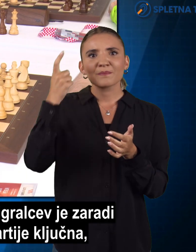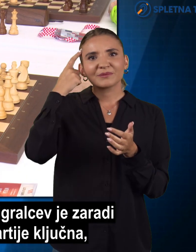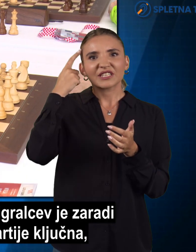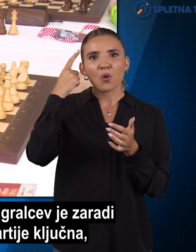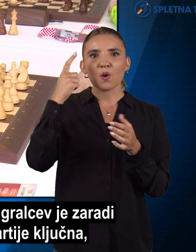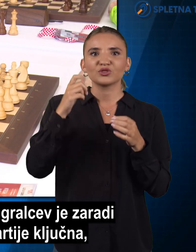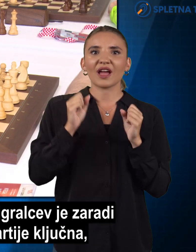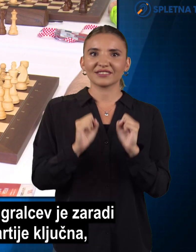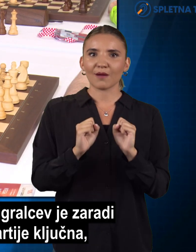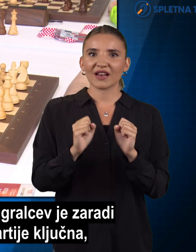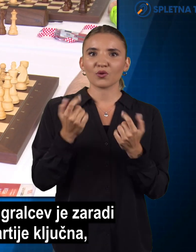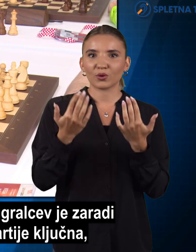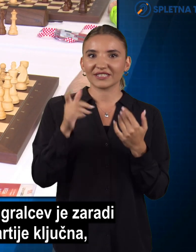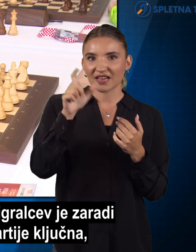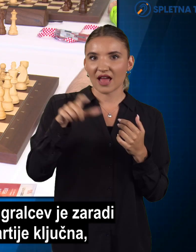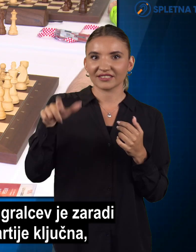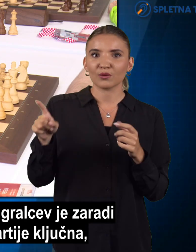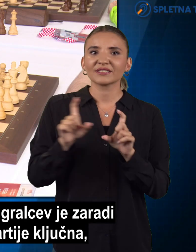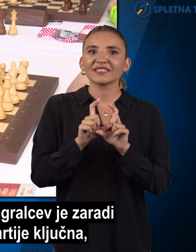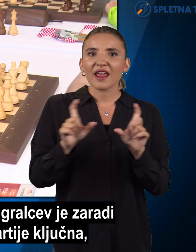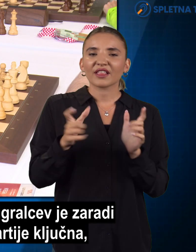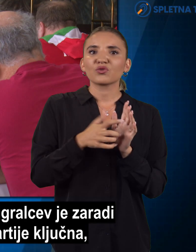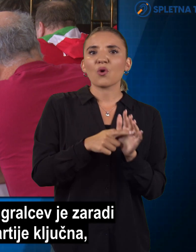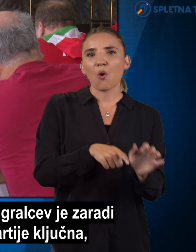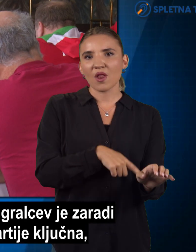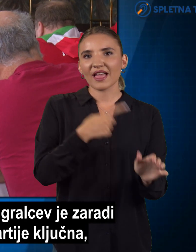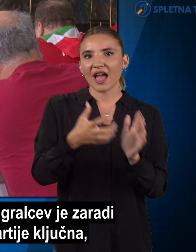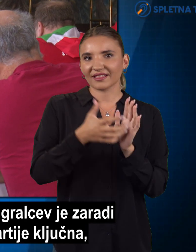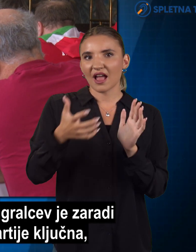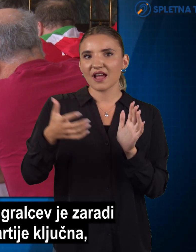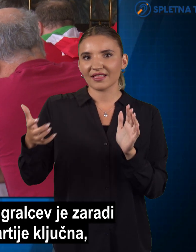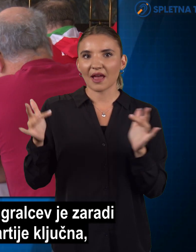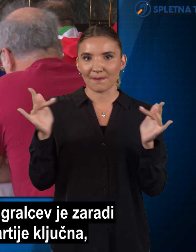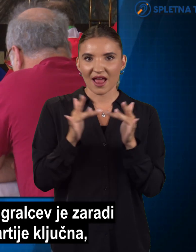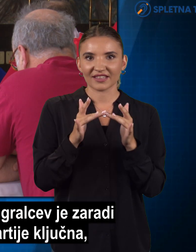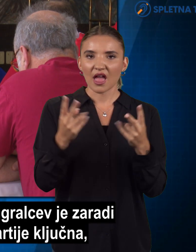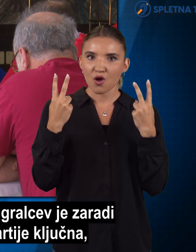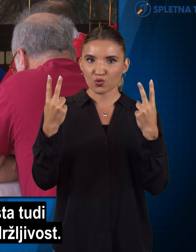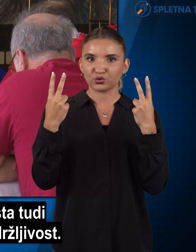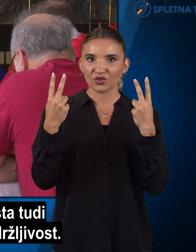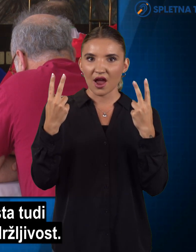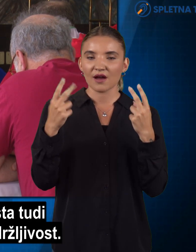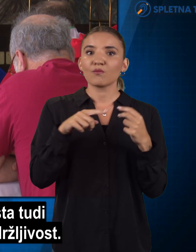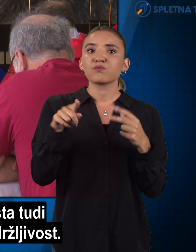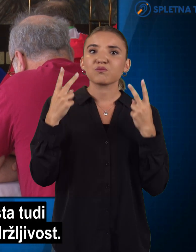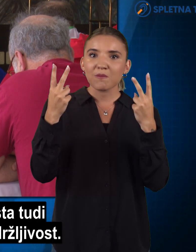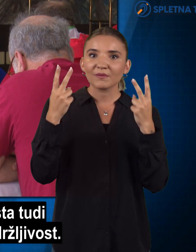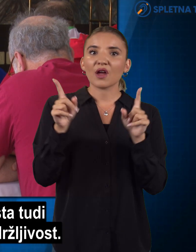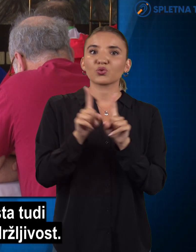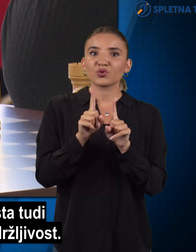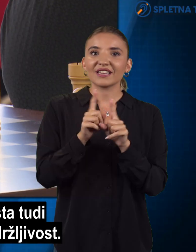Psihološka stabilnost igralcev je zaradi dolgega trajanja partije ključna. Pomembna sta tudi zbranost